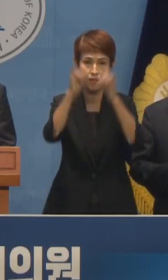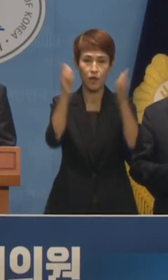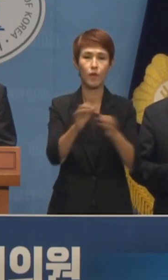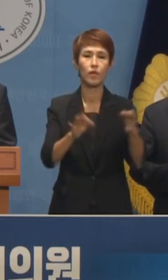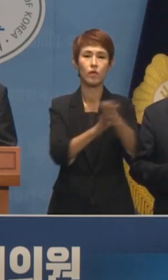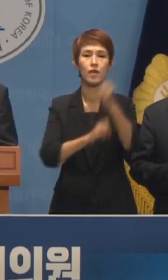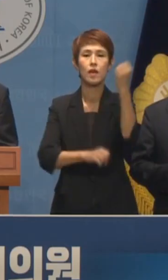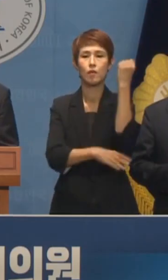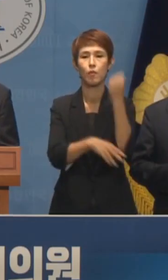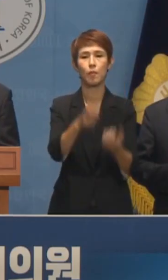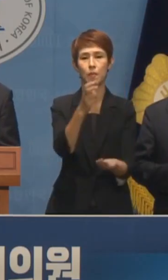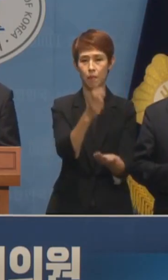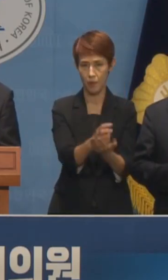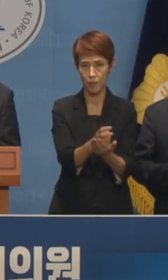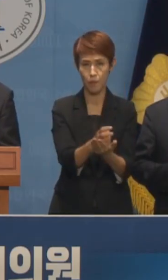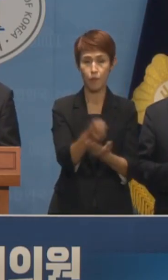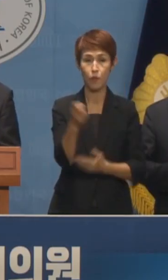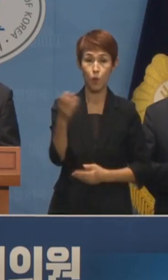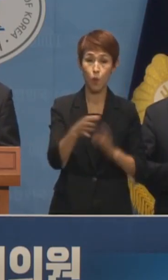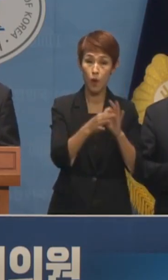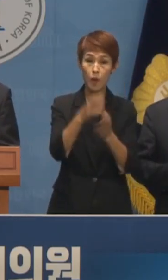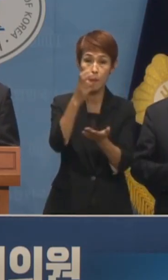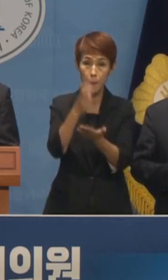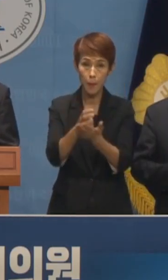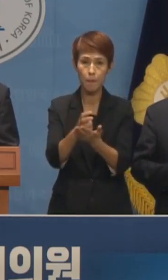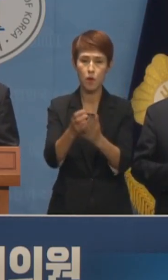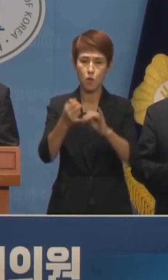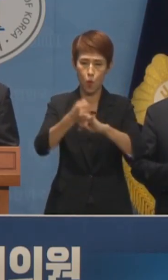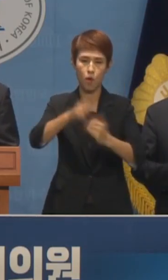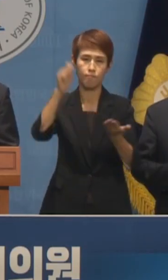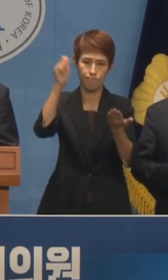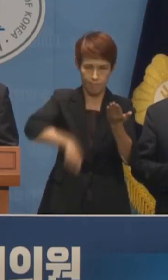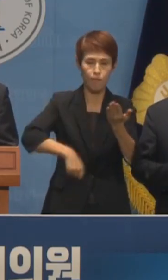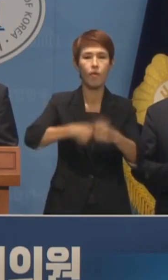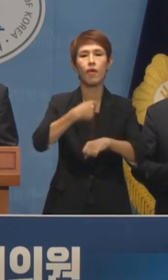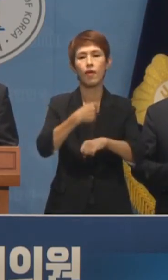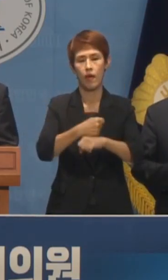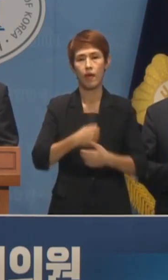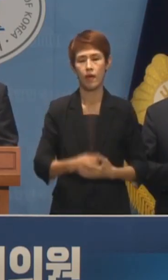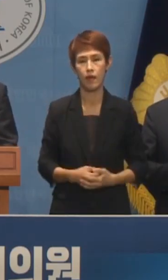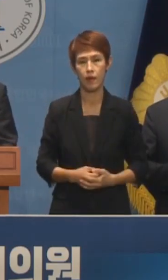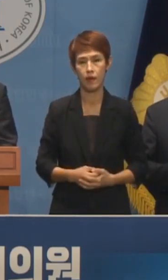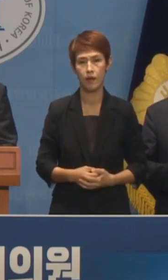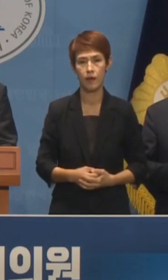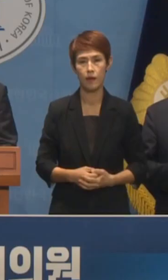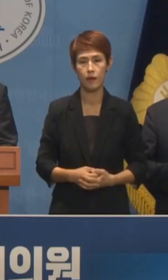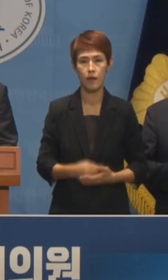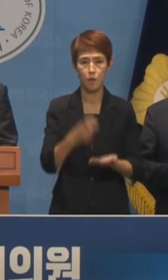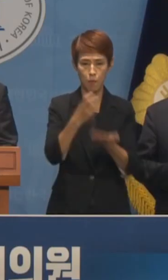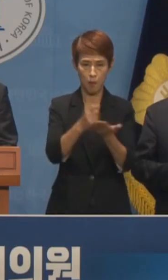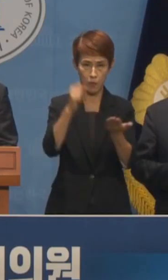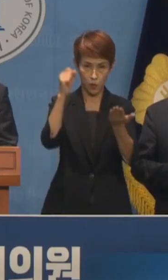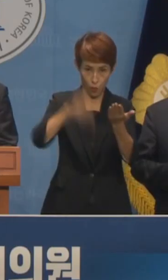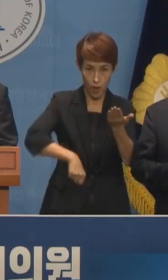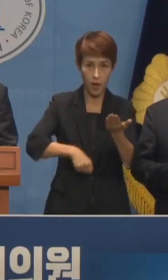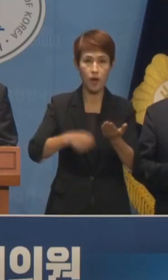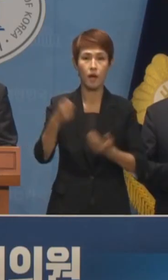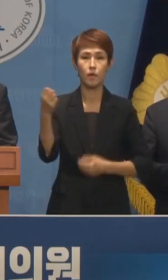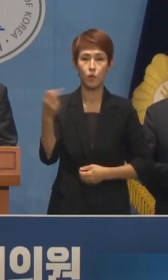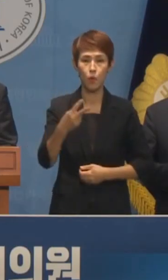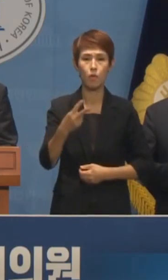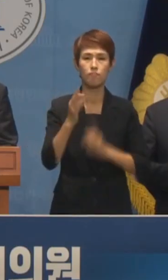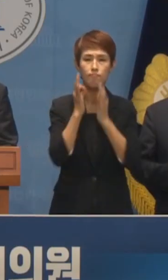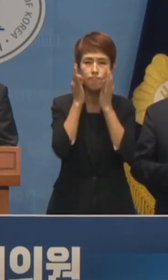기본법을 비롯한 관련 법을 반드시 통과시키겠습니다. 법 통과와 함께 더 많은 노력을